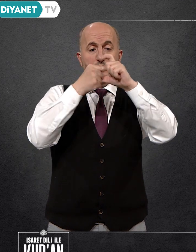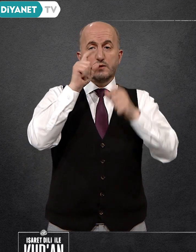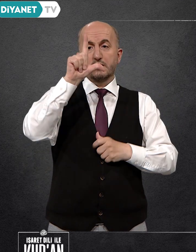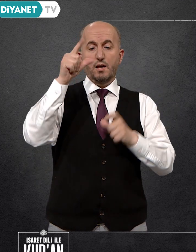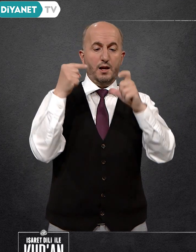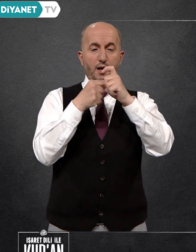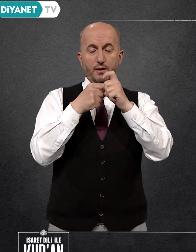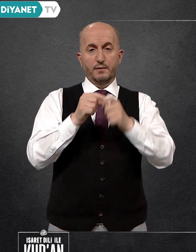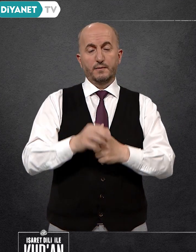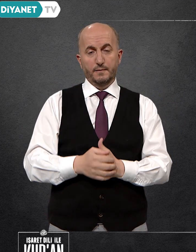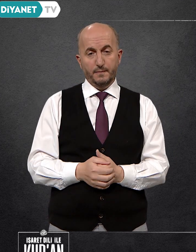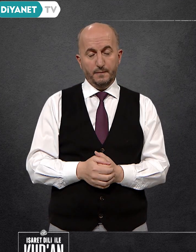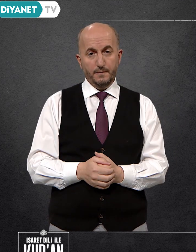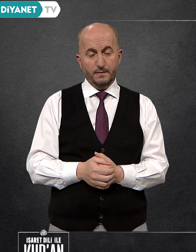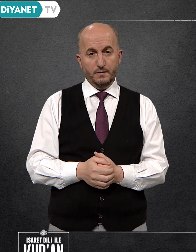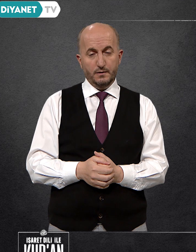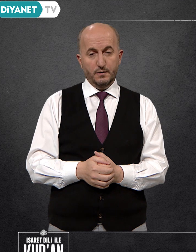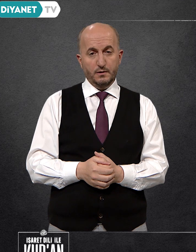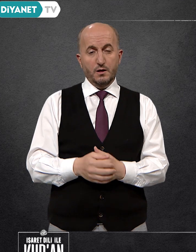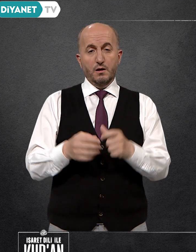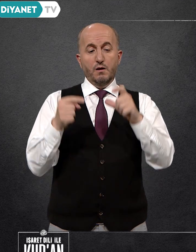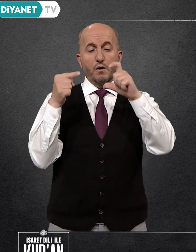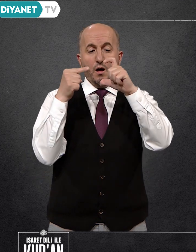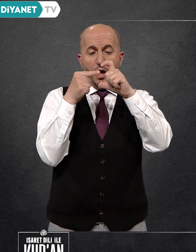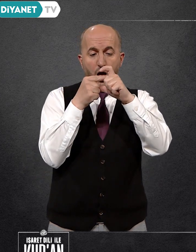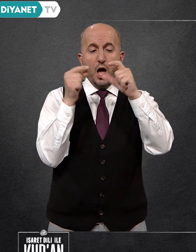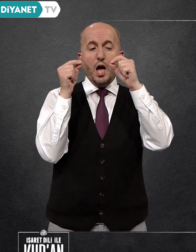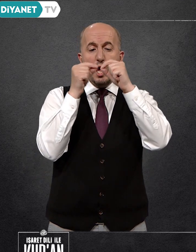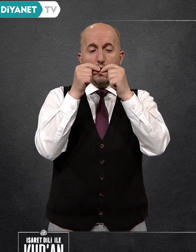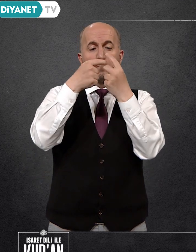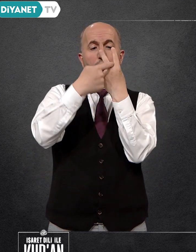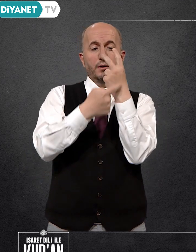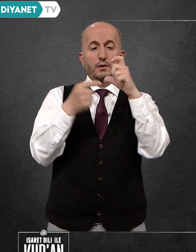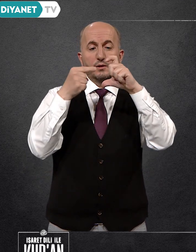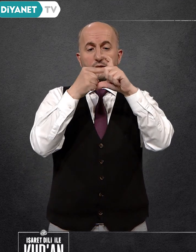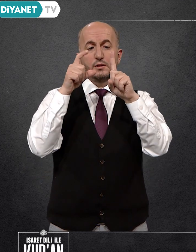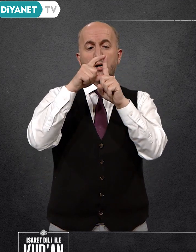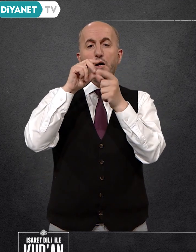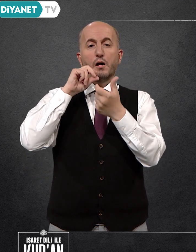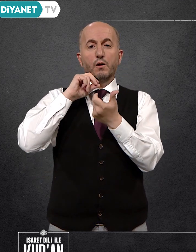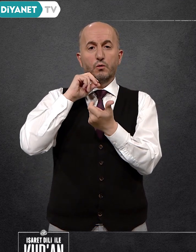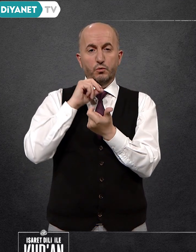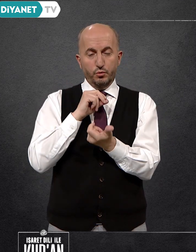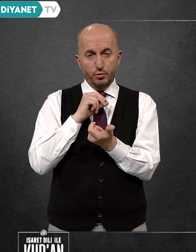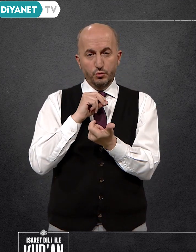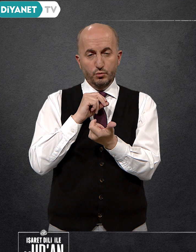sele eve yavu ev yavru şu